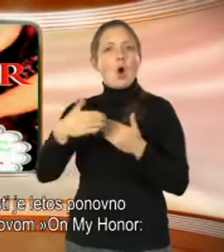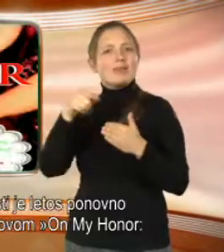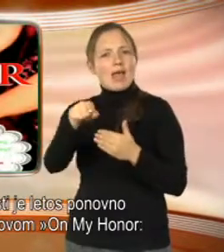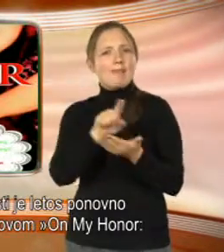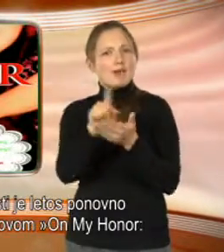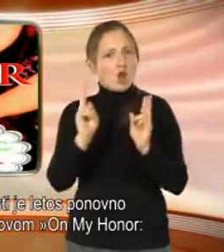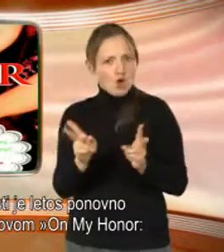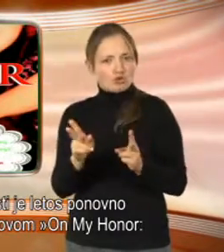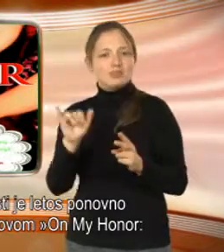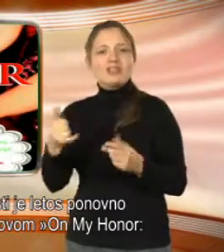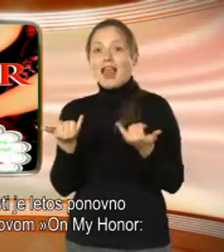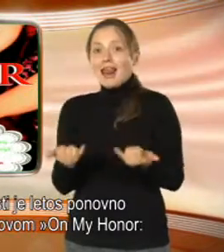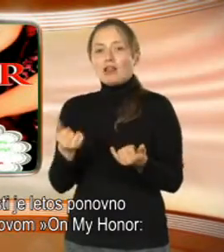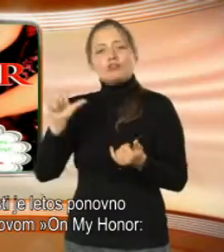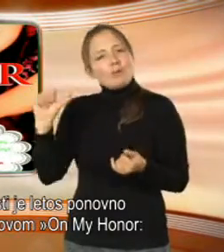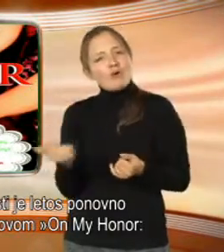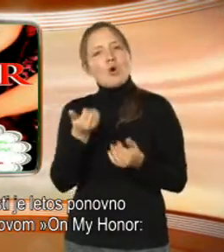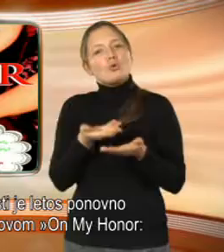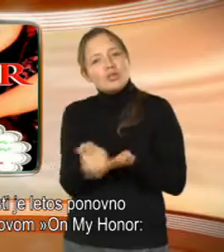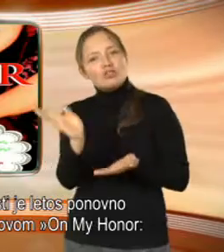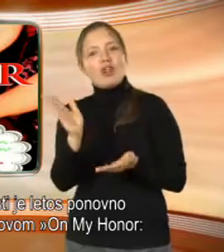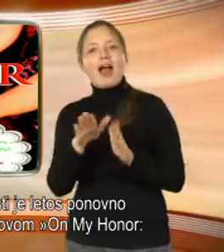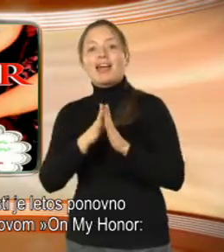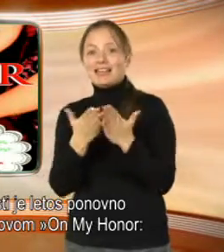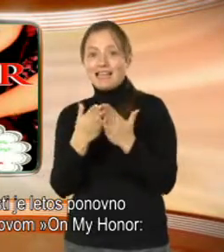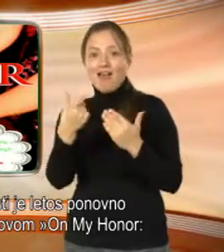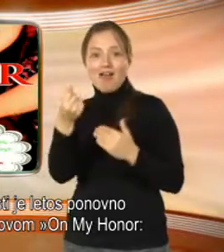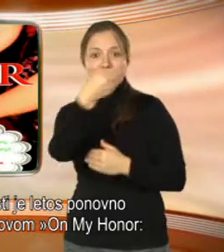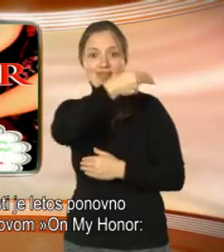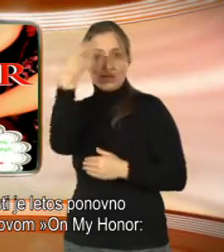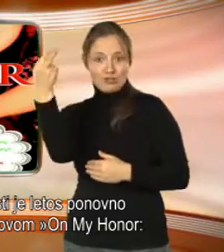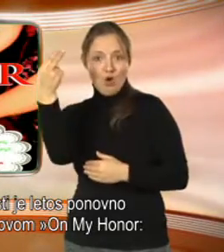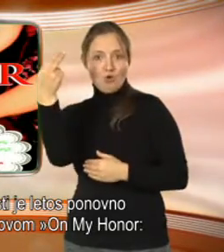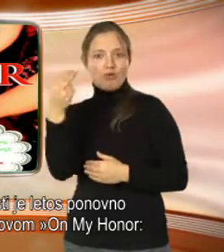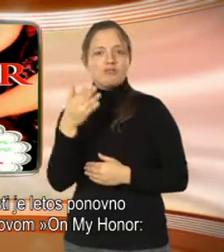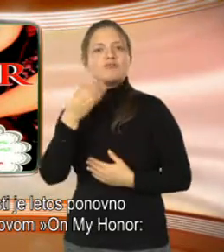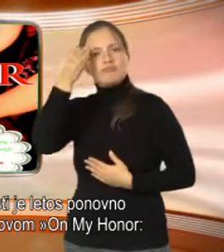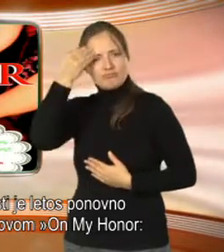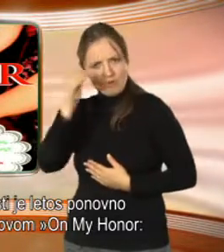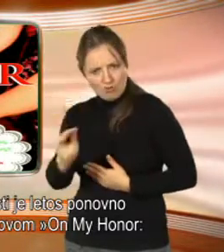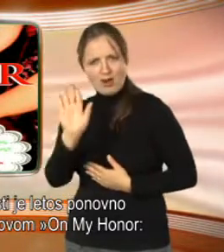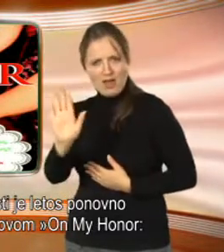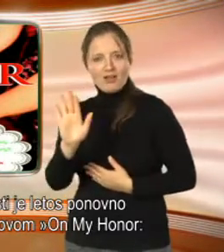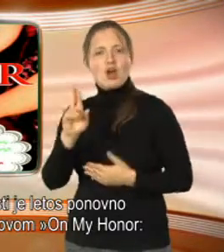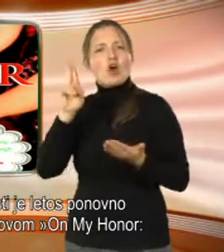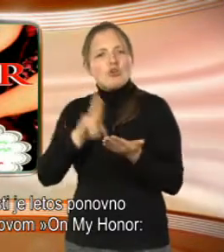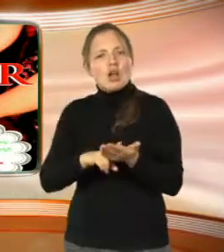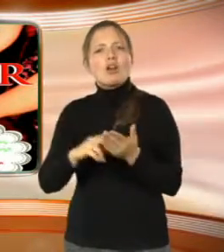Ob tej priložnosti je letos ponovno izšla knjiga z naslovom On My Honor: Real Life Lessons from America's First